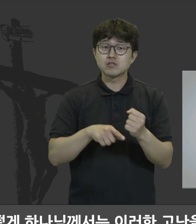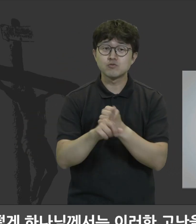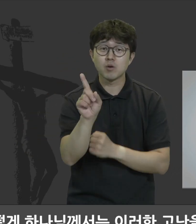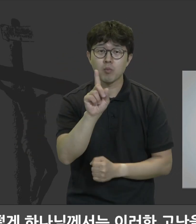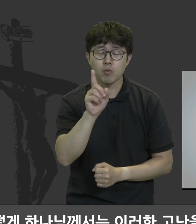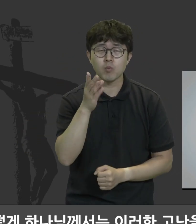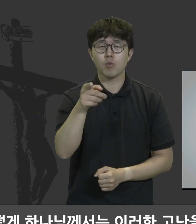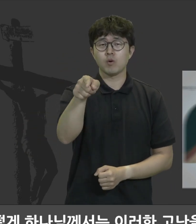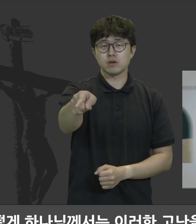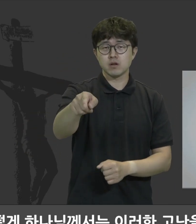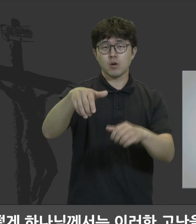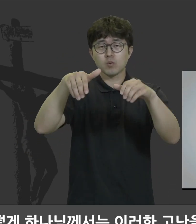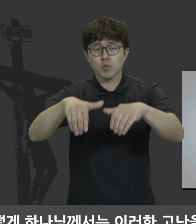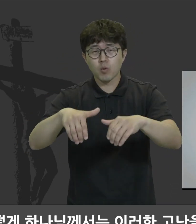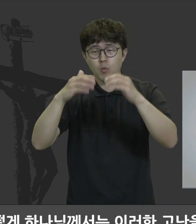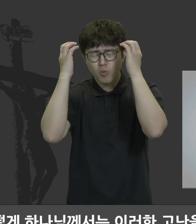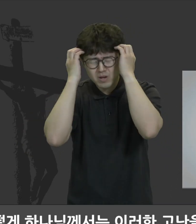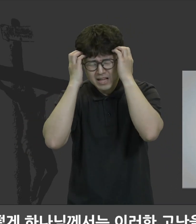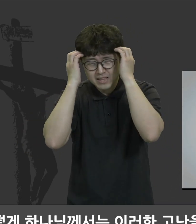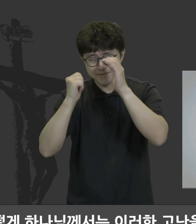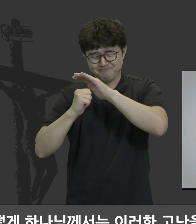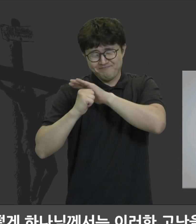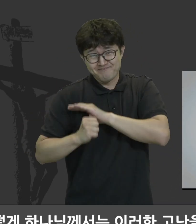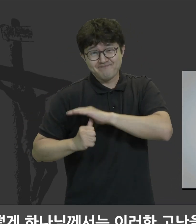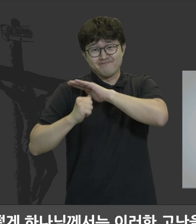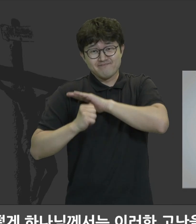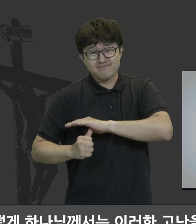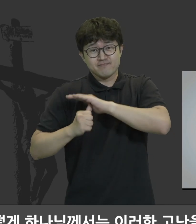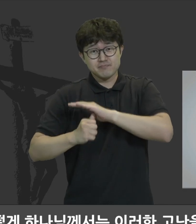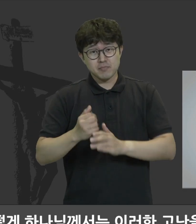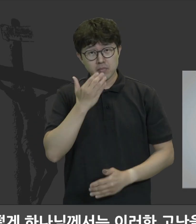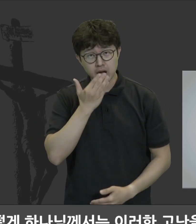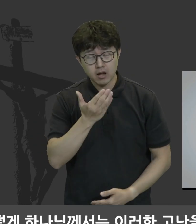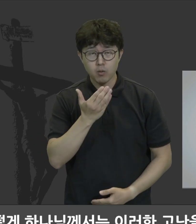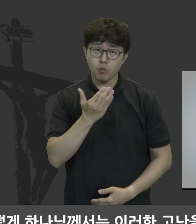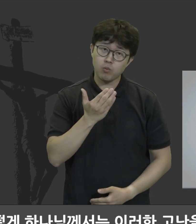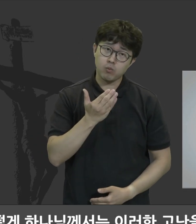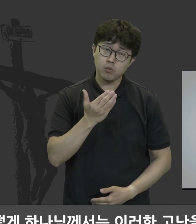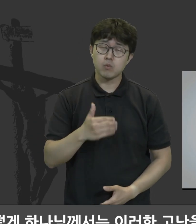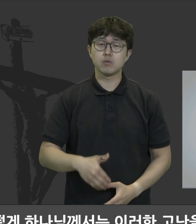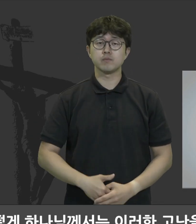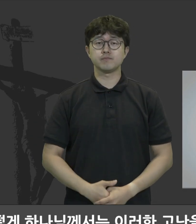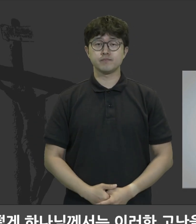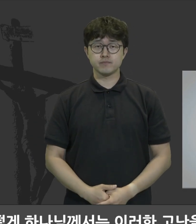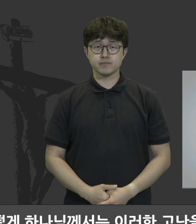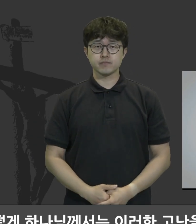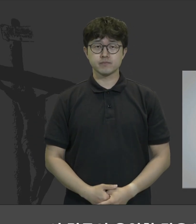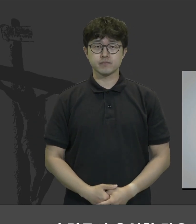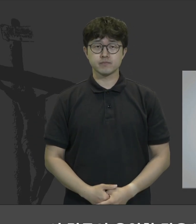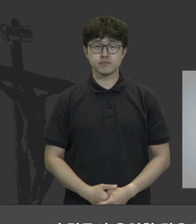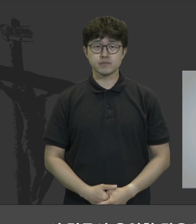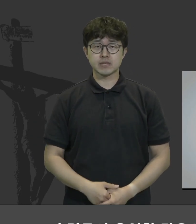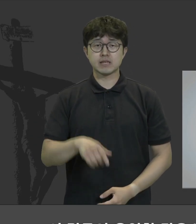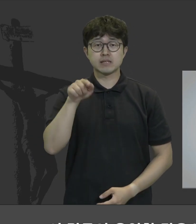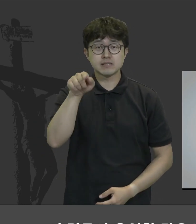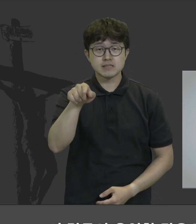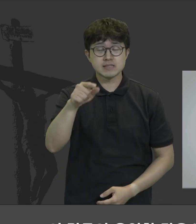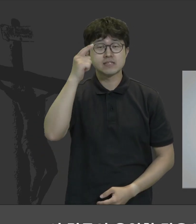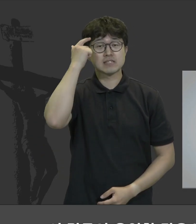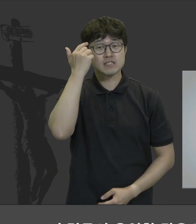있었을까요? 또 그 종은 어떻게 이 고난에 만족할 수 있었을까요? 이 질문의 유일한 답은